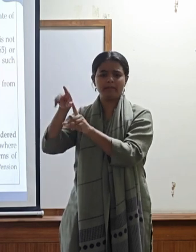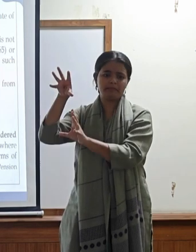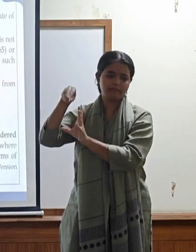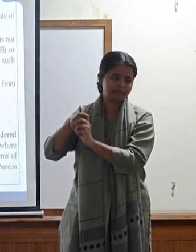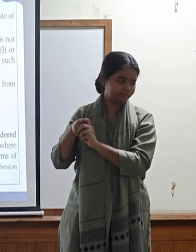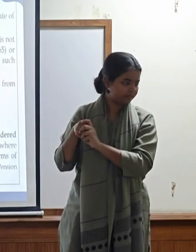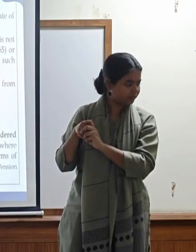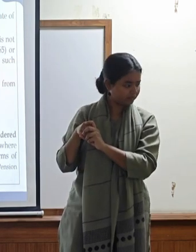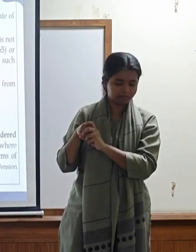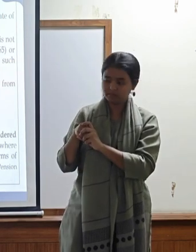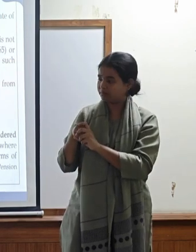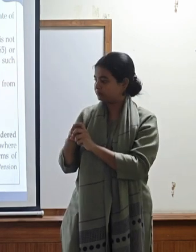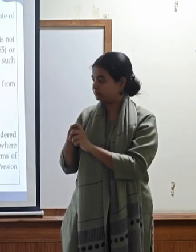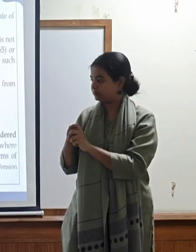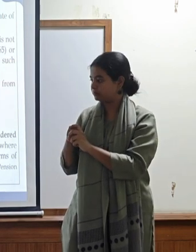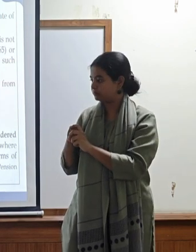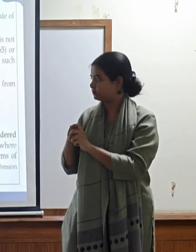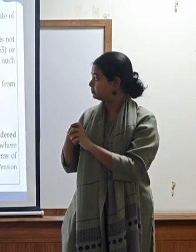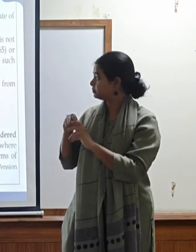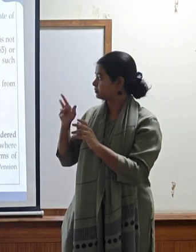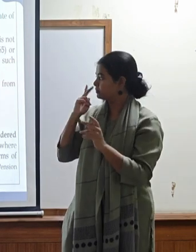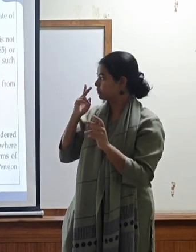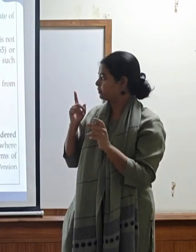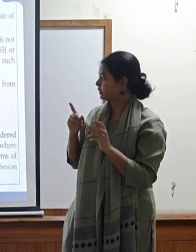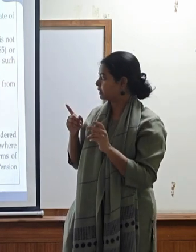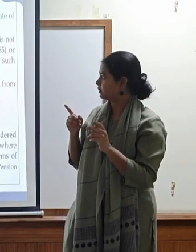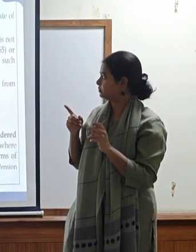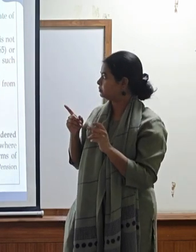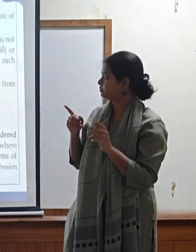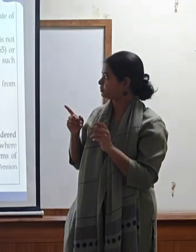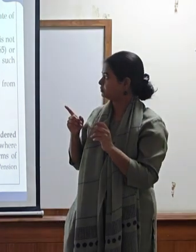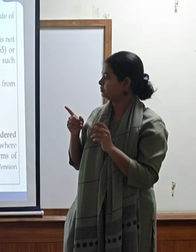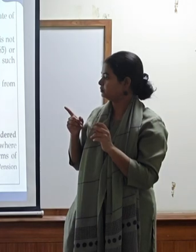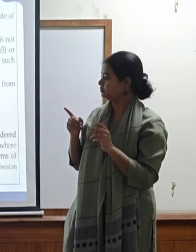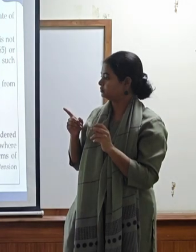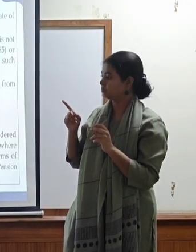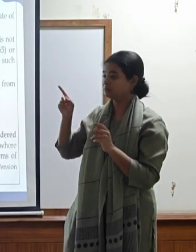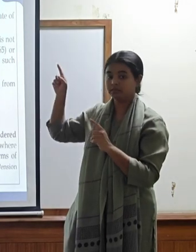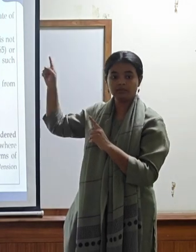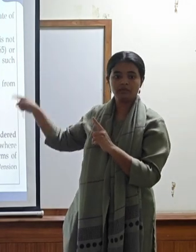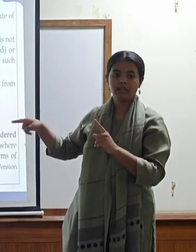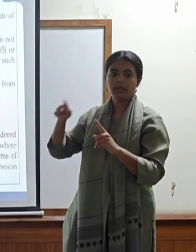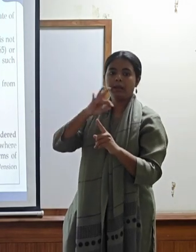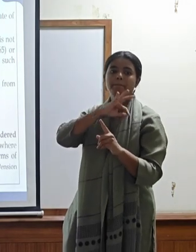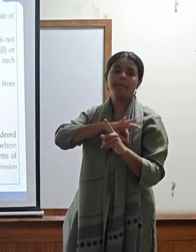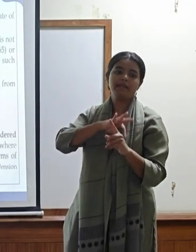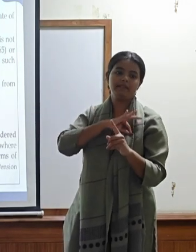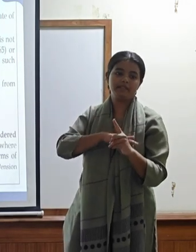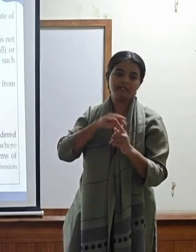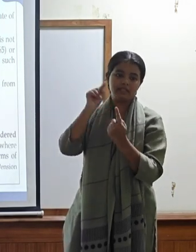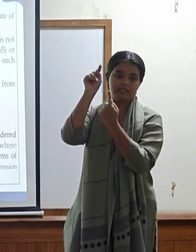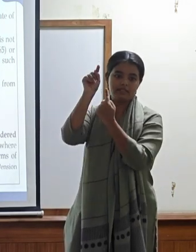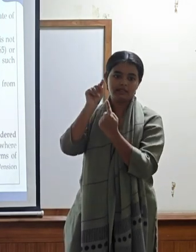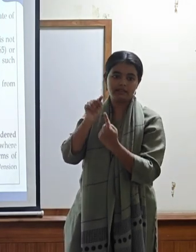सो दीज आर नाउ द बेनिफिट्स। कौन लोग एलिजिबल है यूपीएस में बेनिफिट लेने के